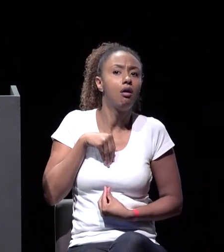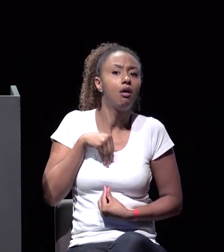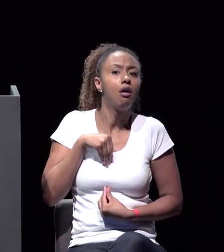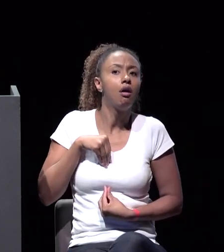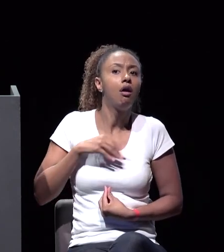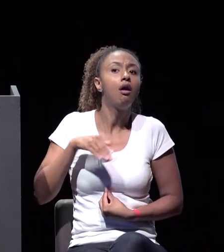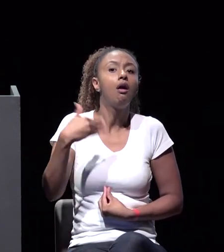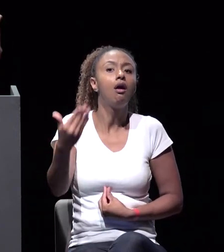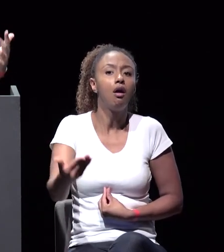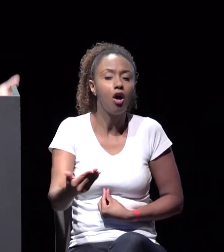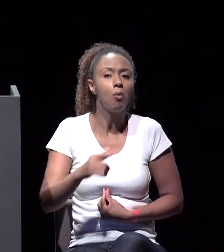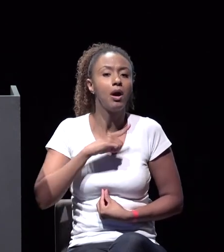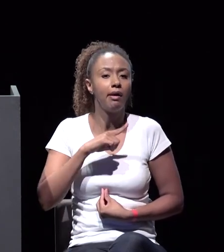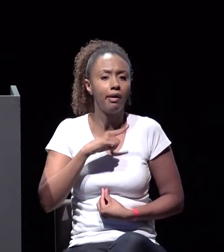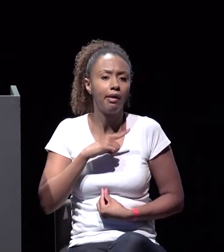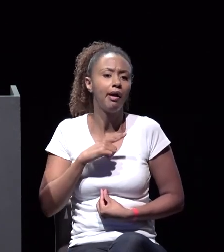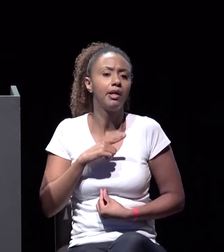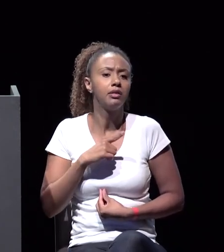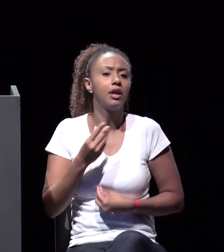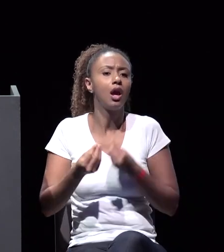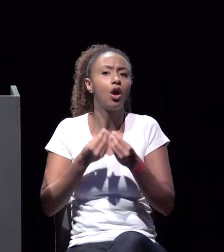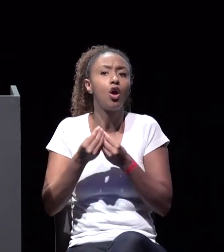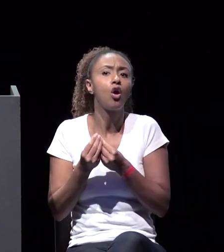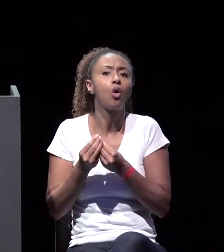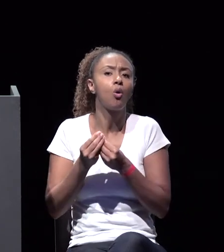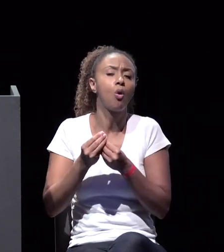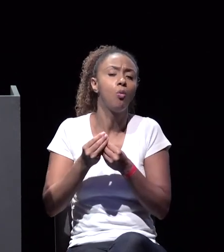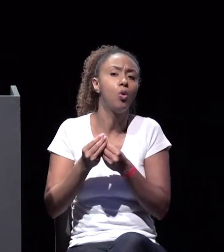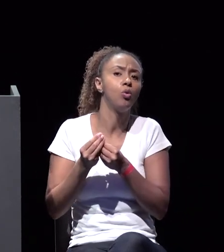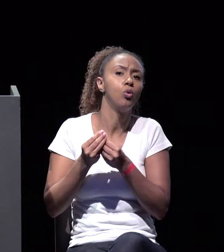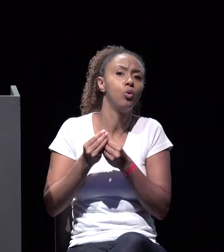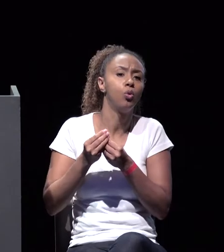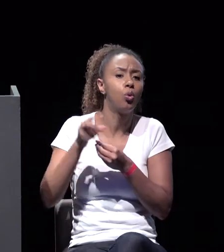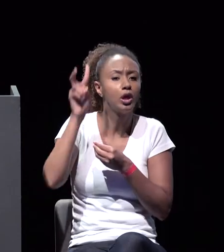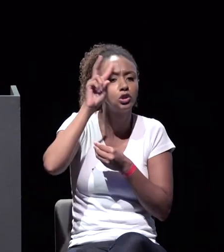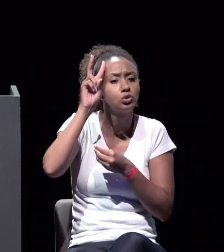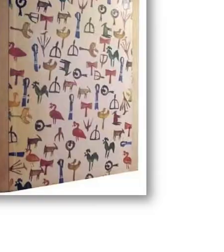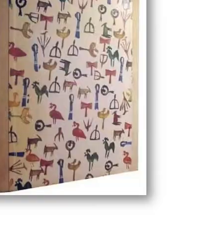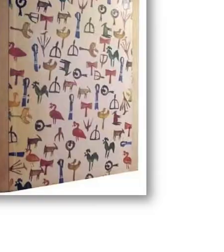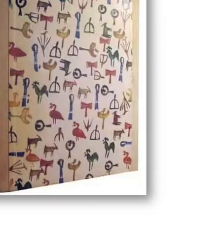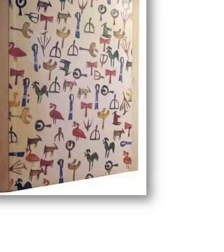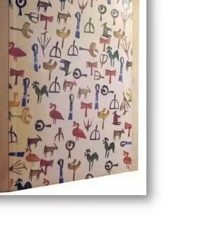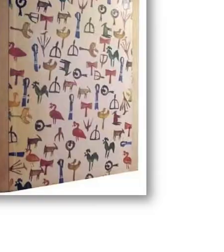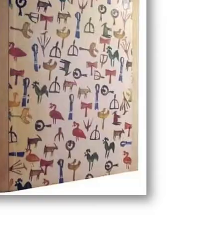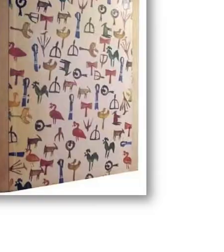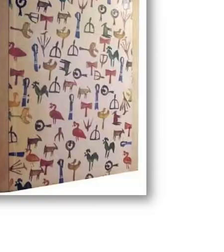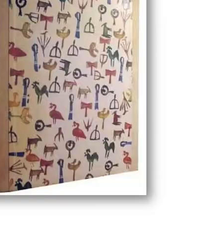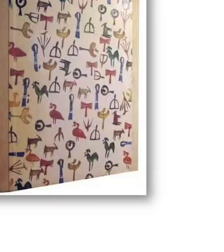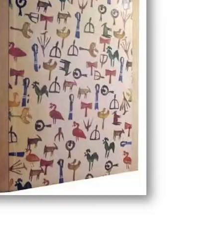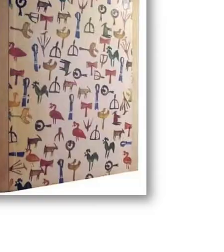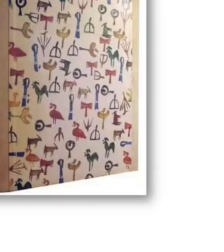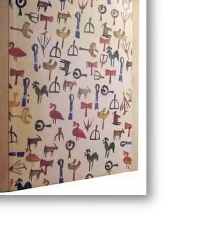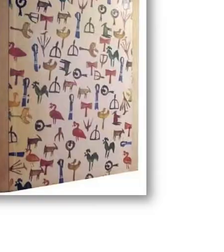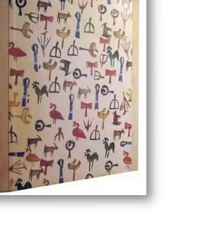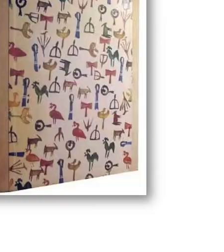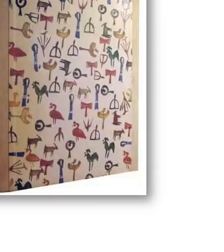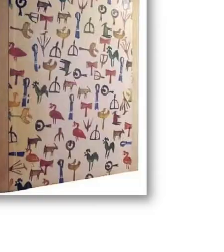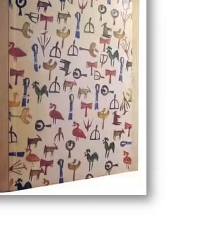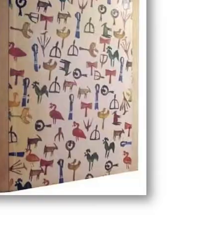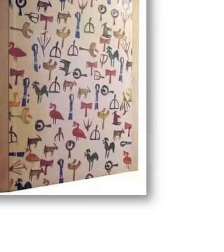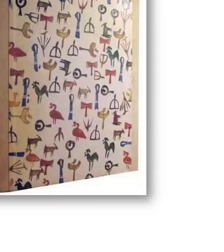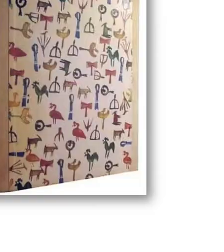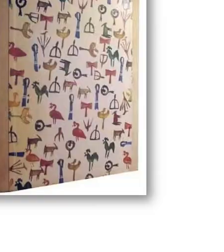do xixi e do culto aos ancestrais e se essa essa versão é uma versão maior